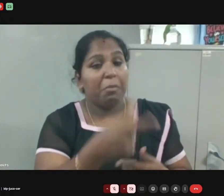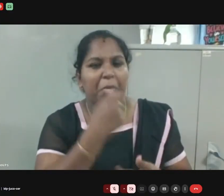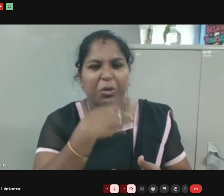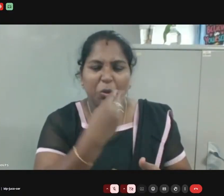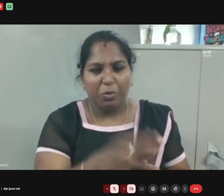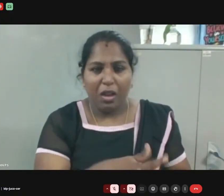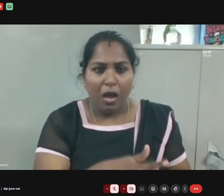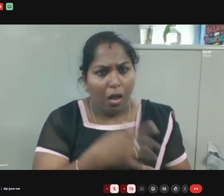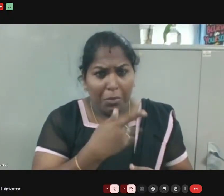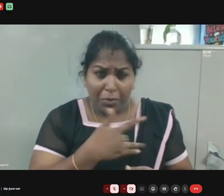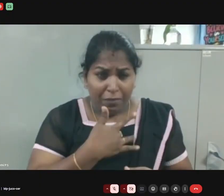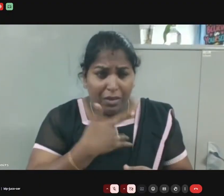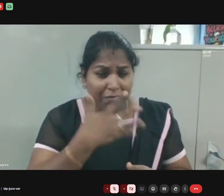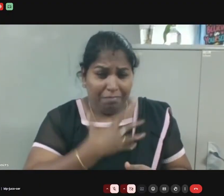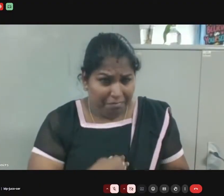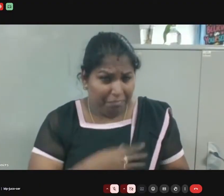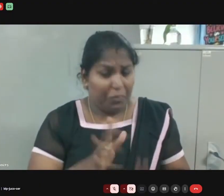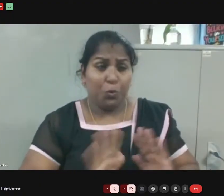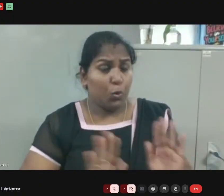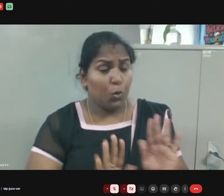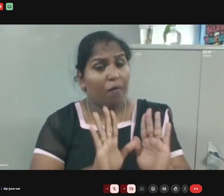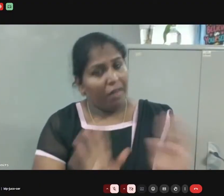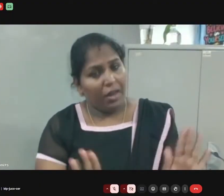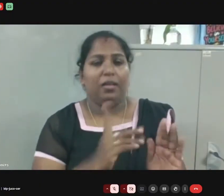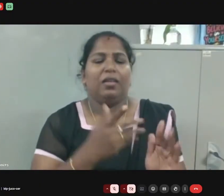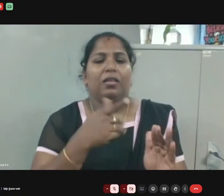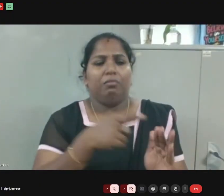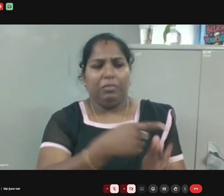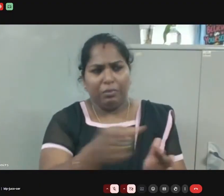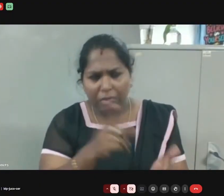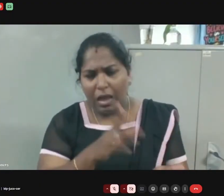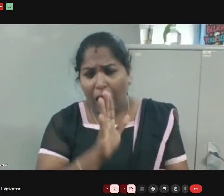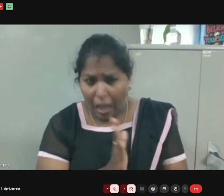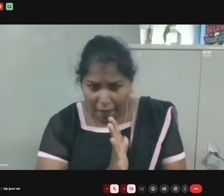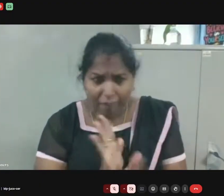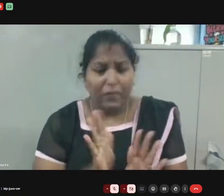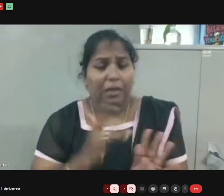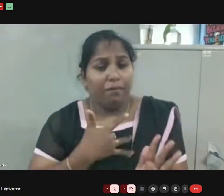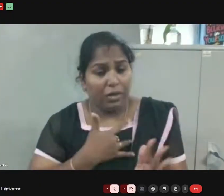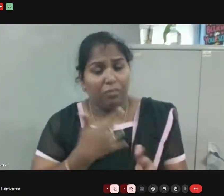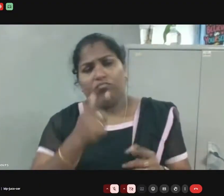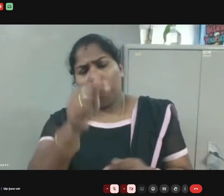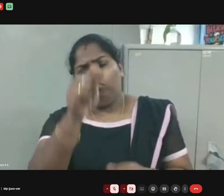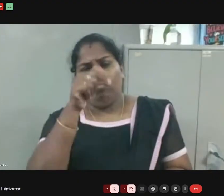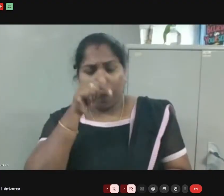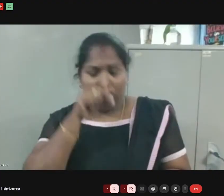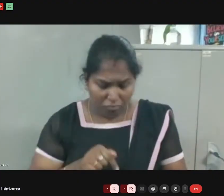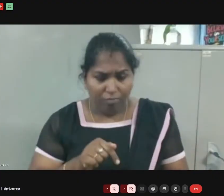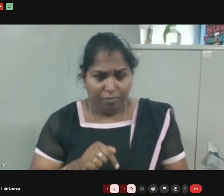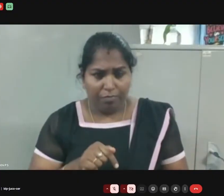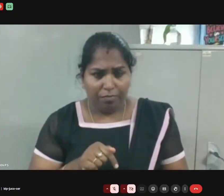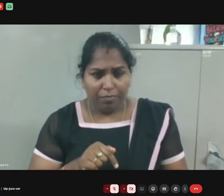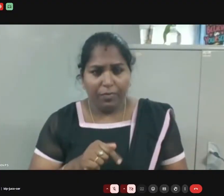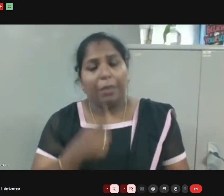ബുദ്ധിമുട്ടല്ലേ? അതിനെക്കാട്ടി നല്ലത് നമുക്കിങ്ങനെ വീട്ടിലാർക്കെങ്കിലും ഇങ്ങനെ ഒരു ജനിതക പ്രശ്നമുണ്ട് അല്ലെങ്കിൽ ഏതെങ്കിലും ഒരു മസിലിന്റെ അസുഖം ഉള്ളവരെ